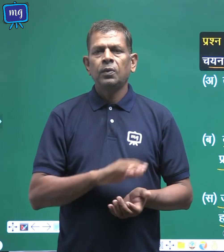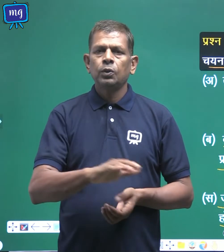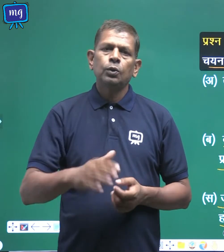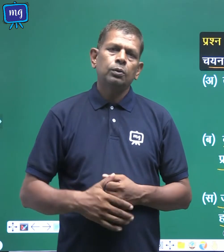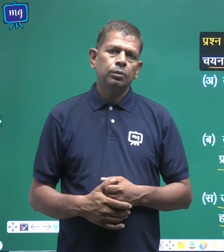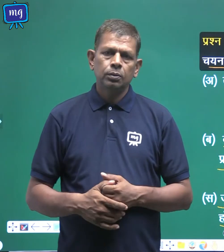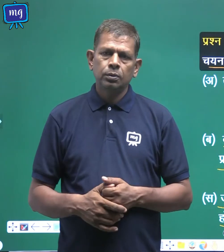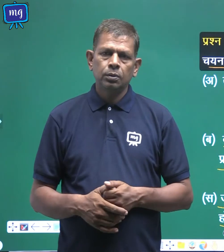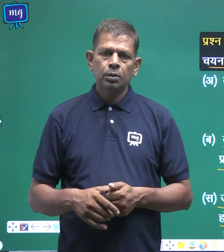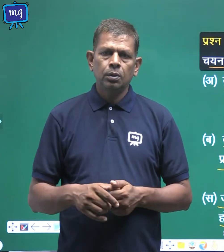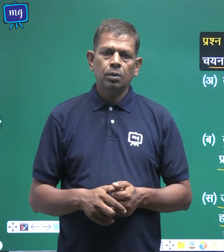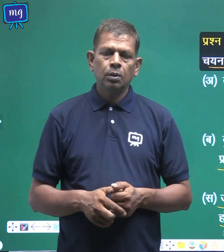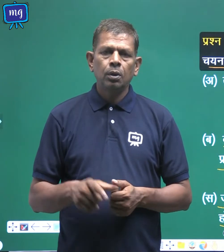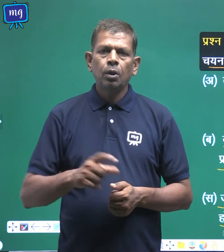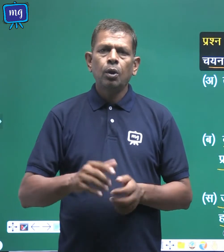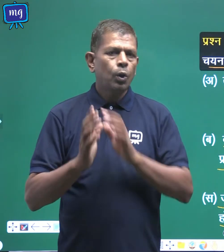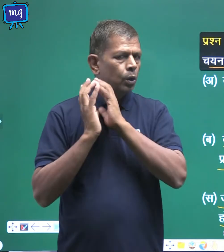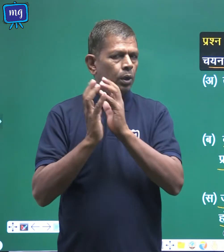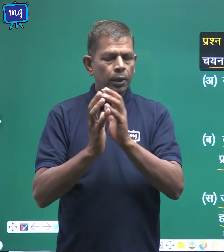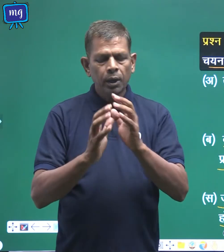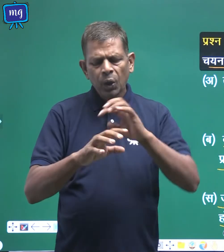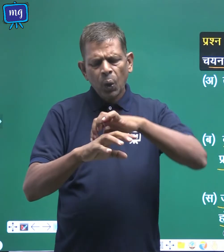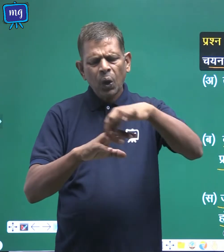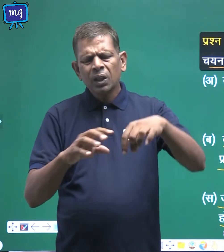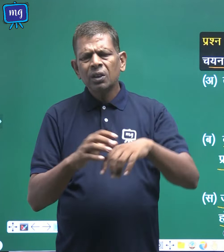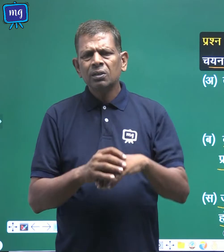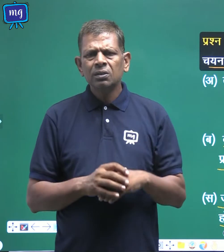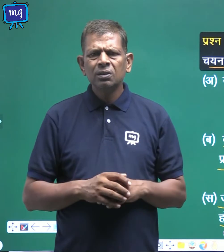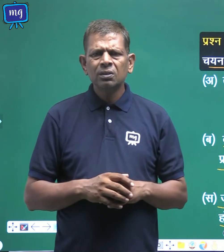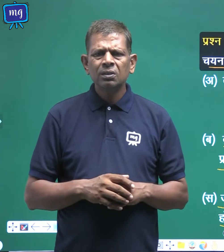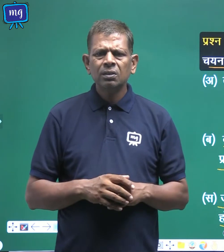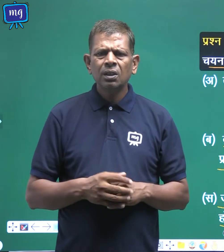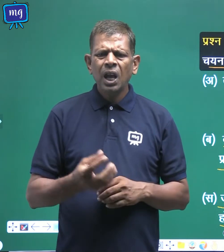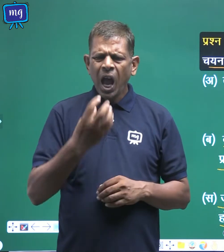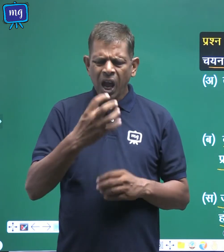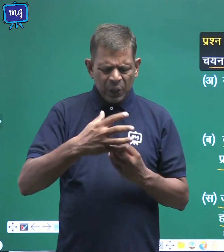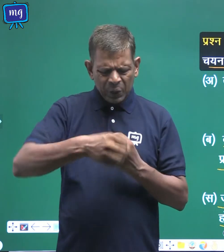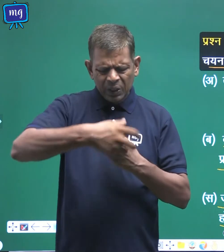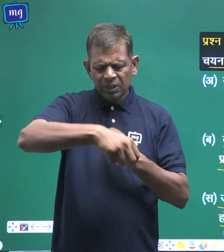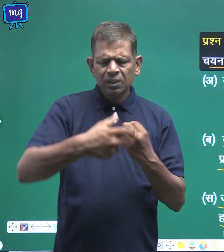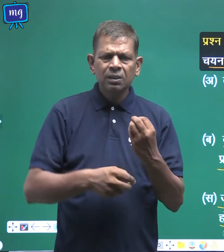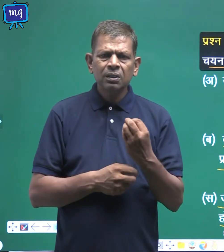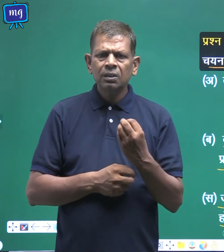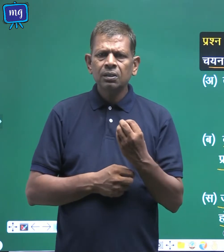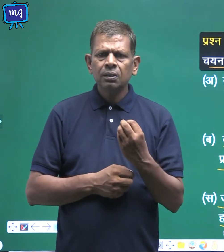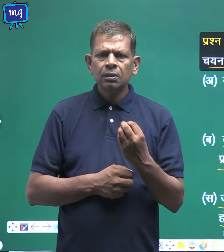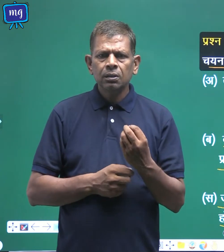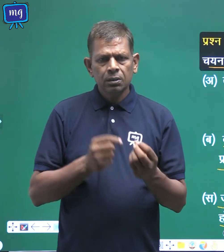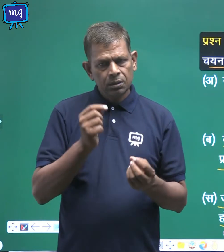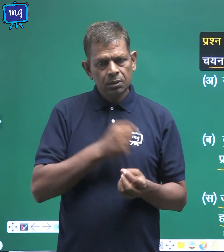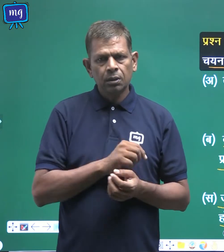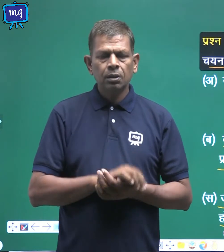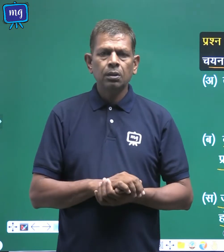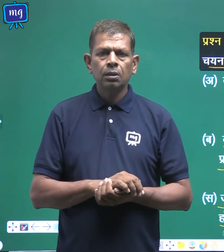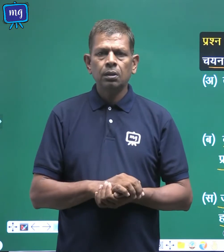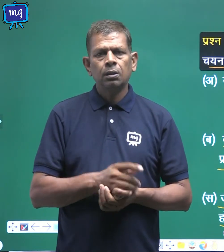बच्चों, आपने नारियल के बाहर देखा होगा ना, खाने से पहले हम हटाते हैं, तो यह